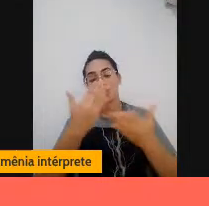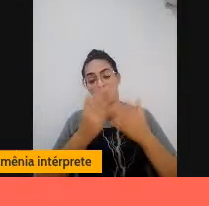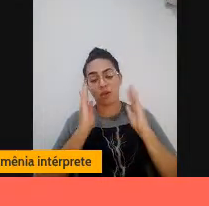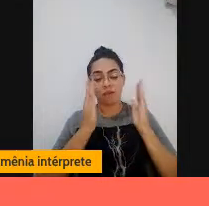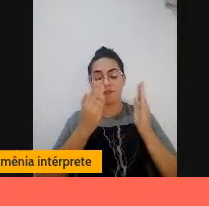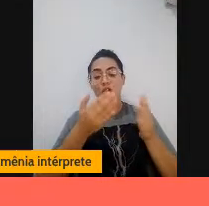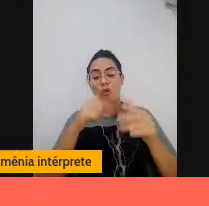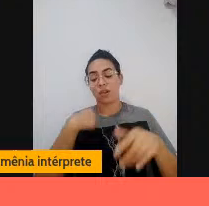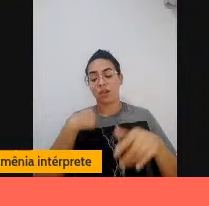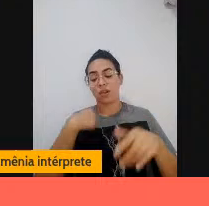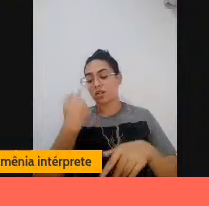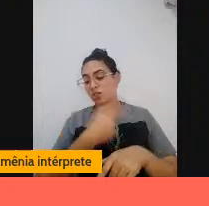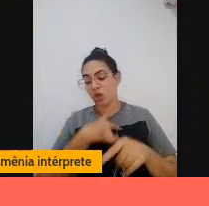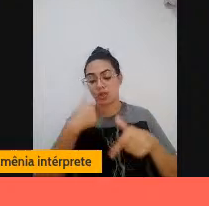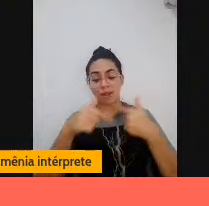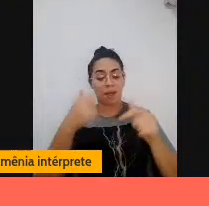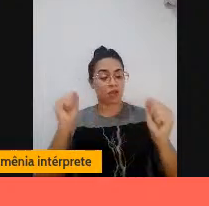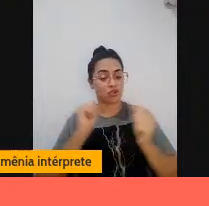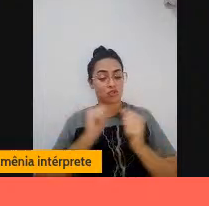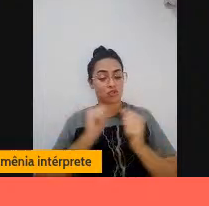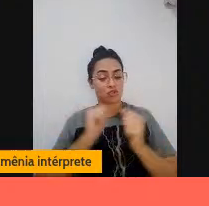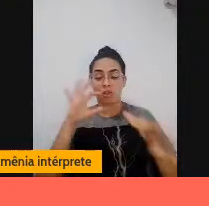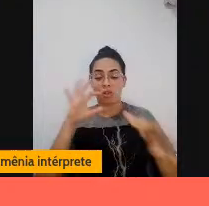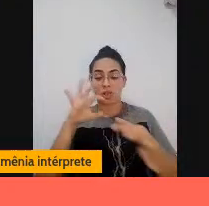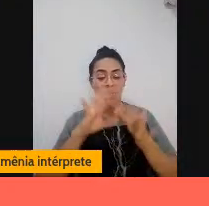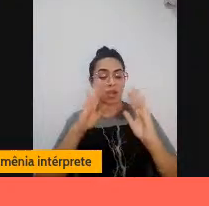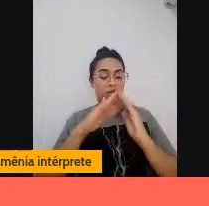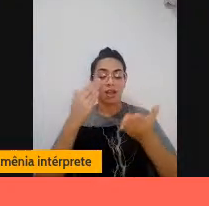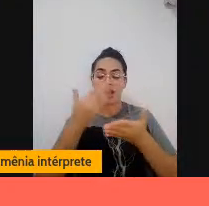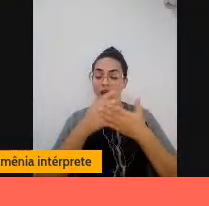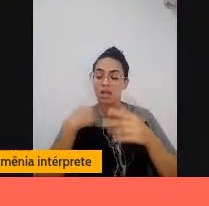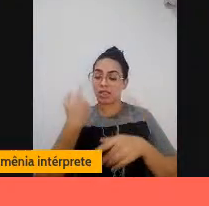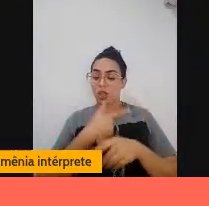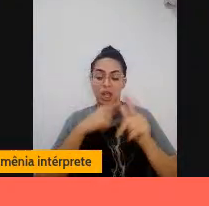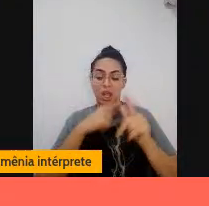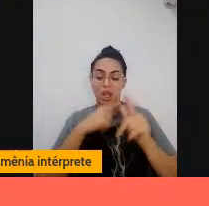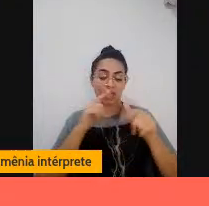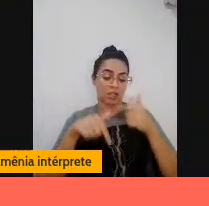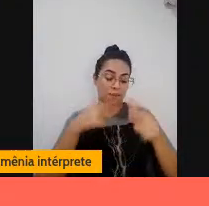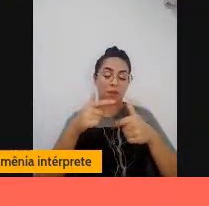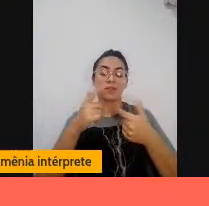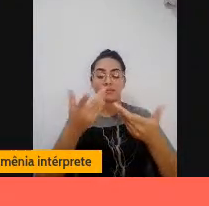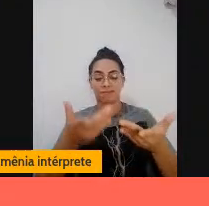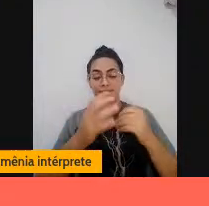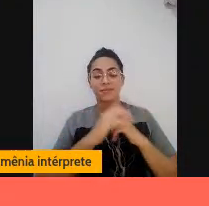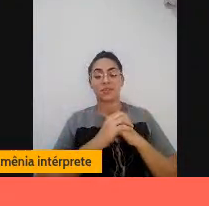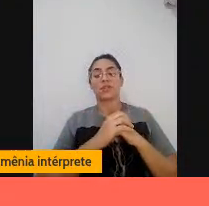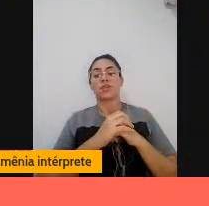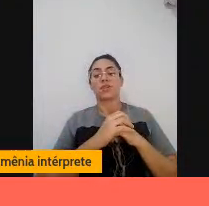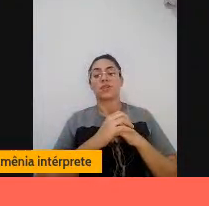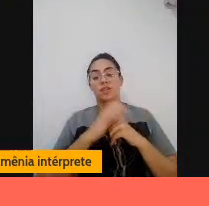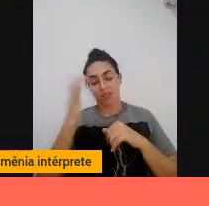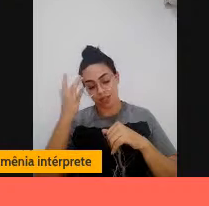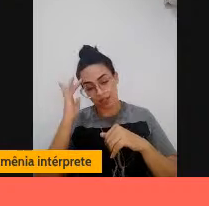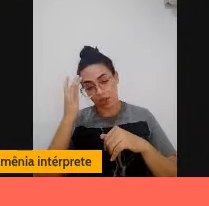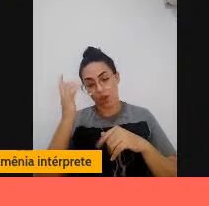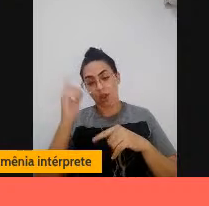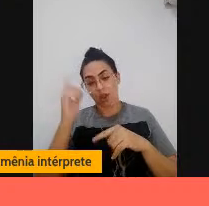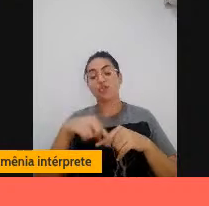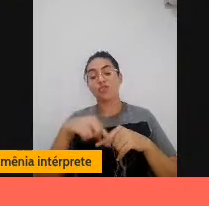com as escolas que nós trabalhamos, né? E ficaria, eu acho que a próxima edição vai